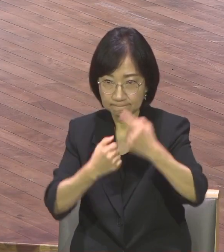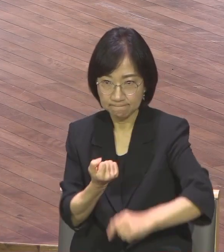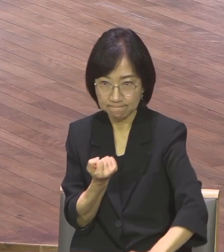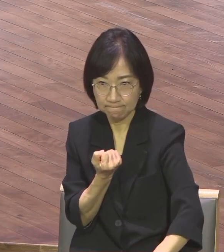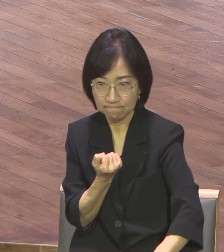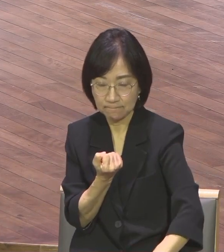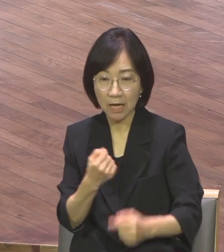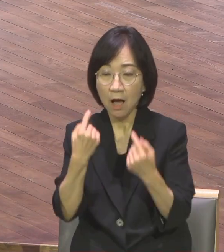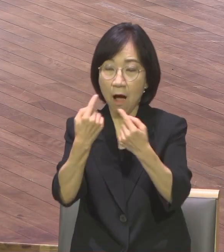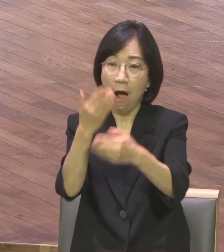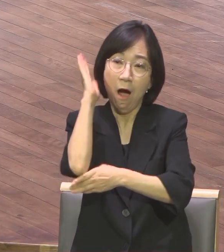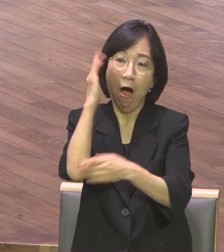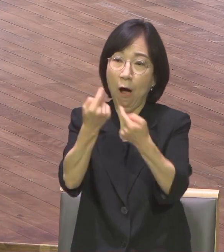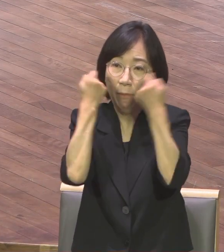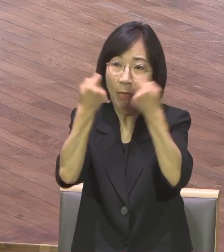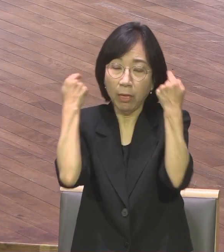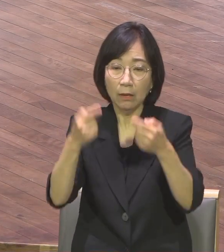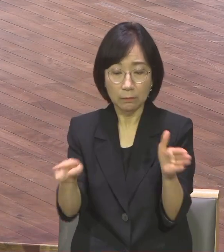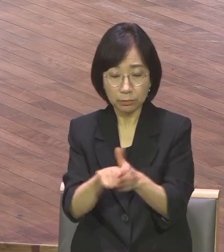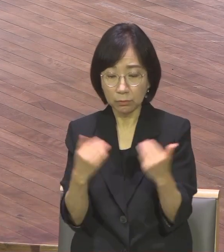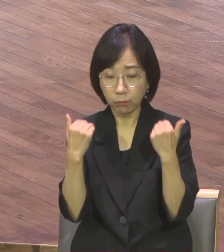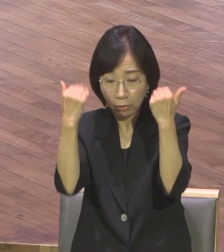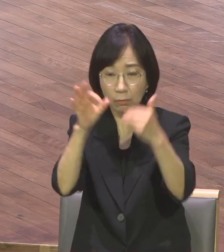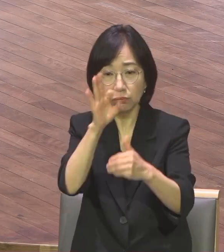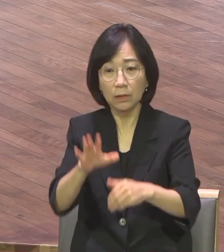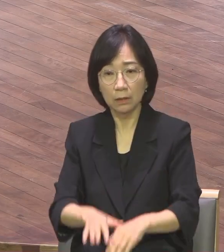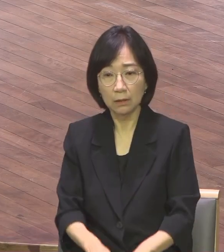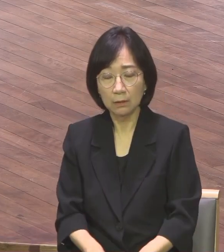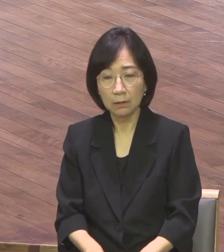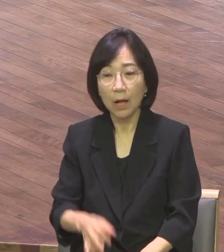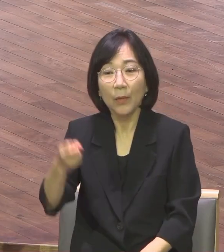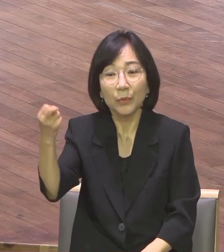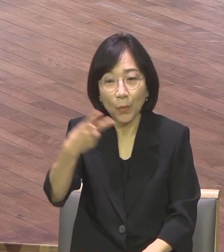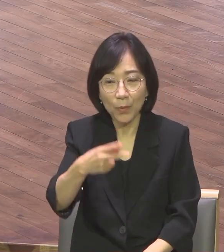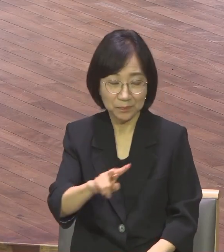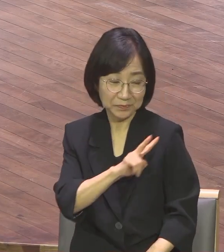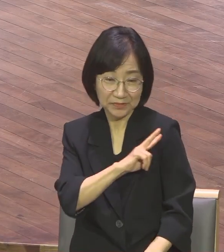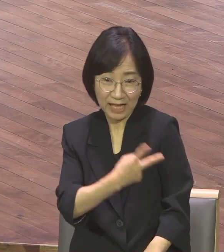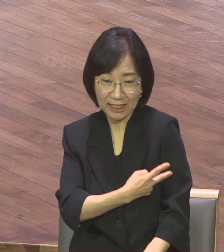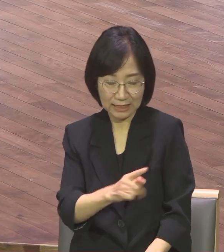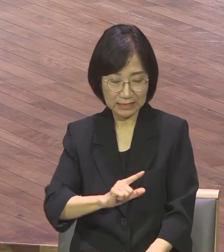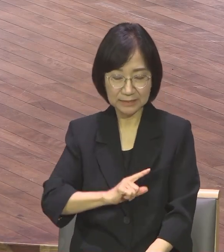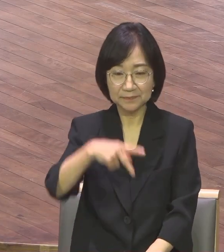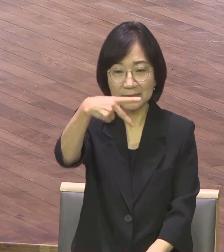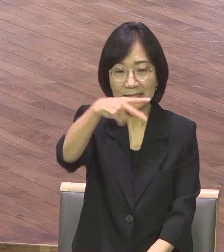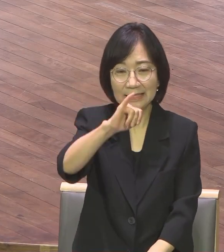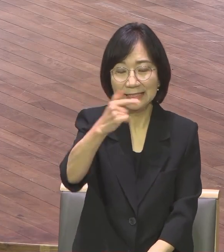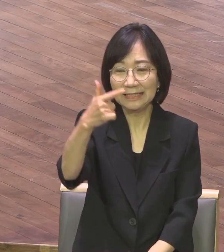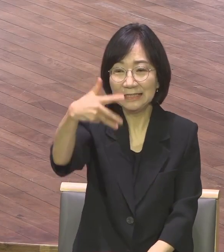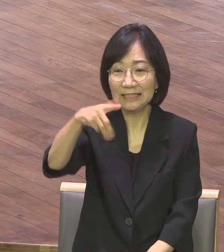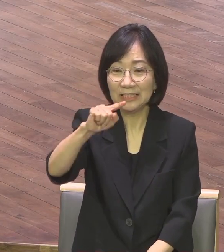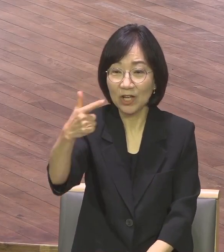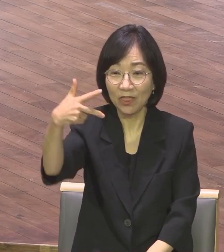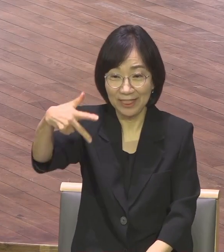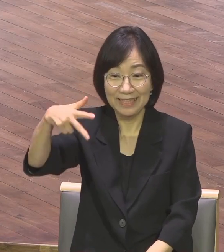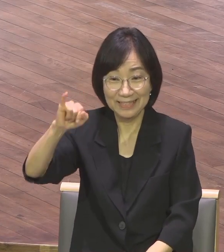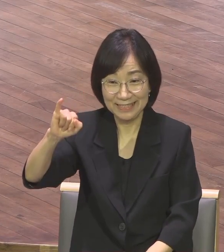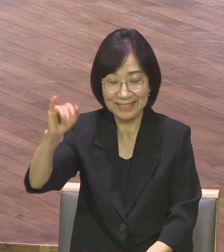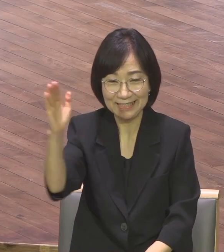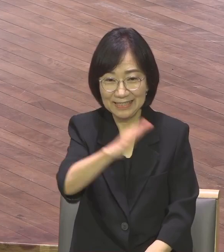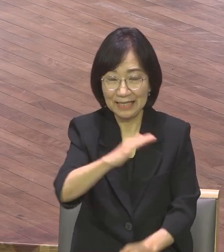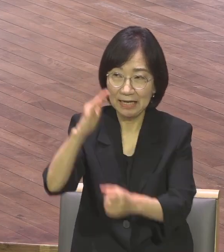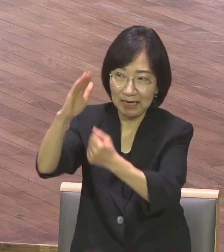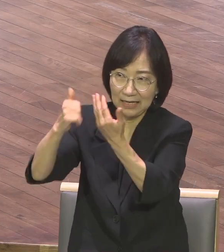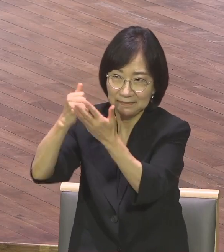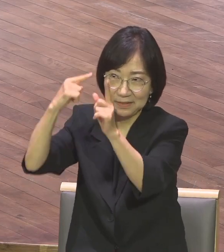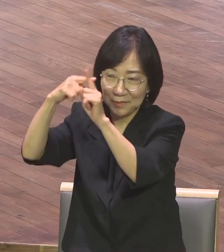또 교회 안에서 보면요. 이 교회에서 뭐가 나 이단이 많이 생겼어요. 신천지, 안상홍 정인회, 하나님의